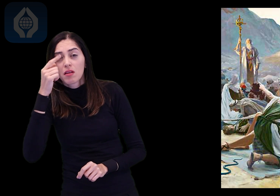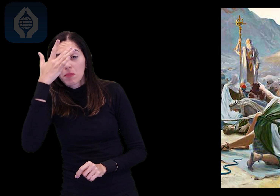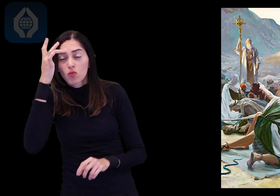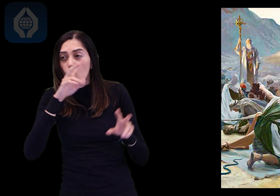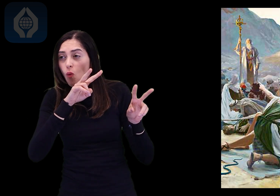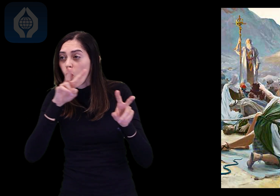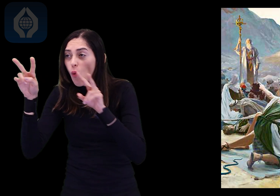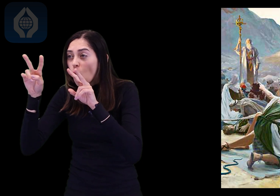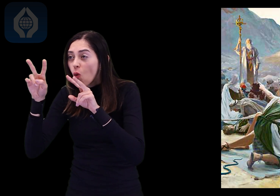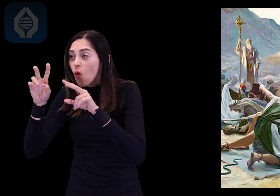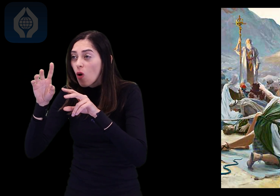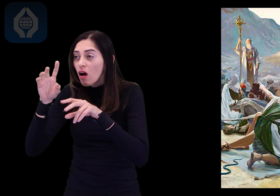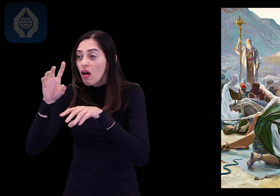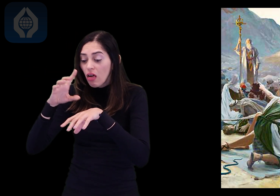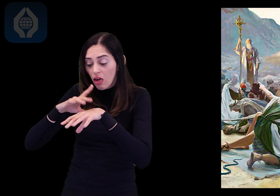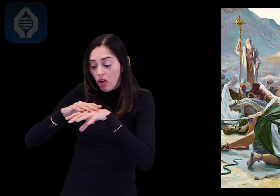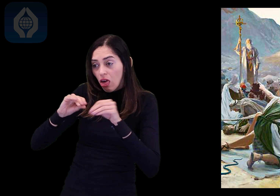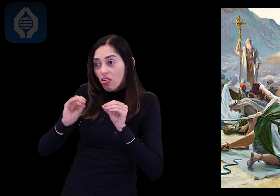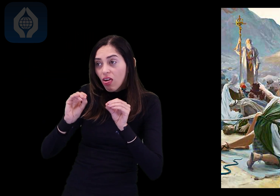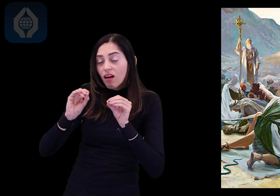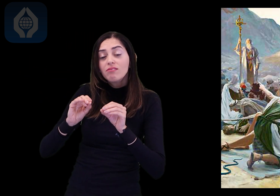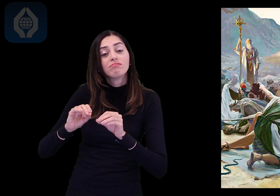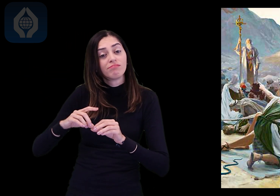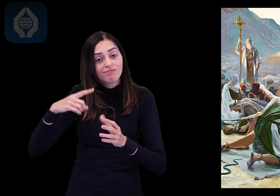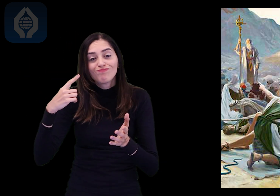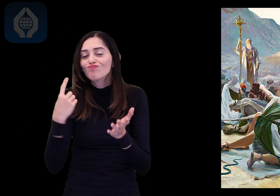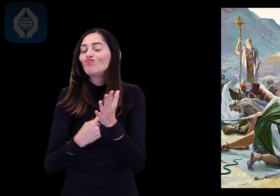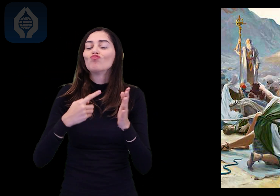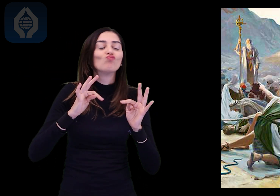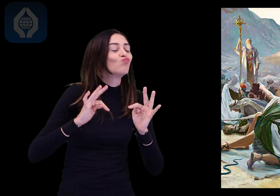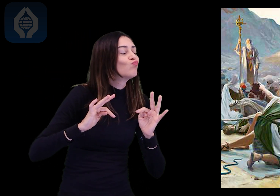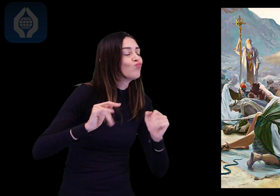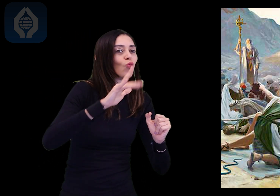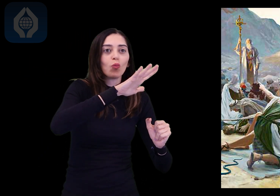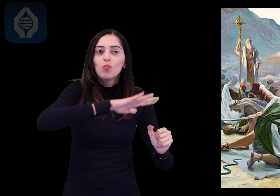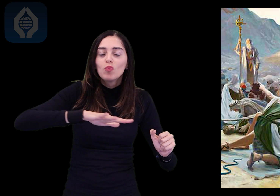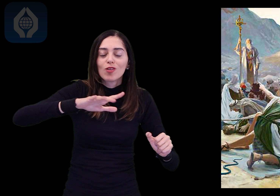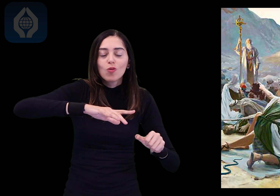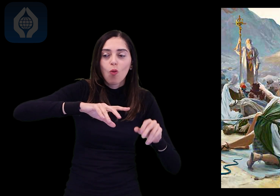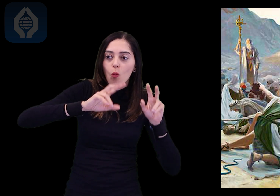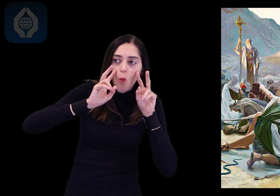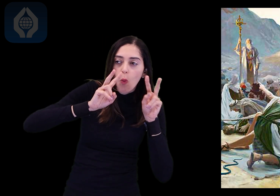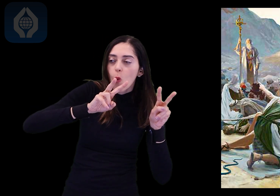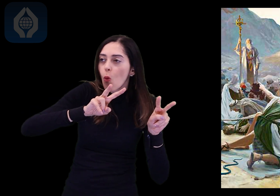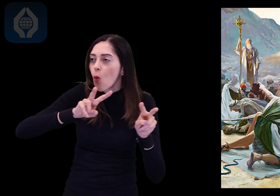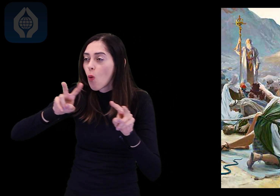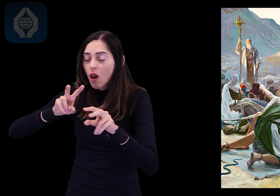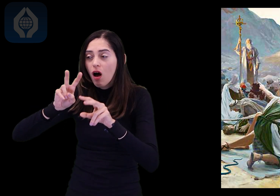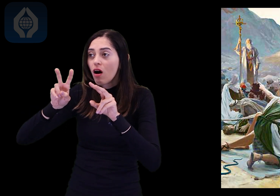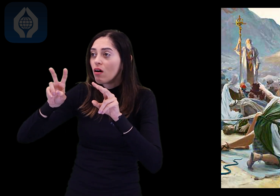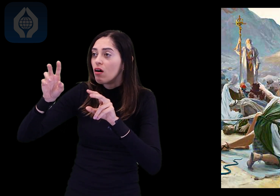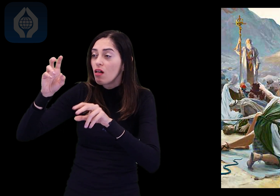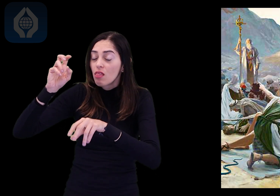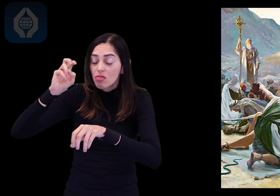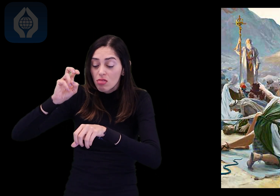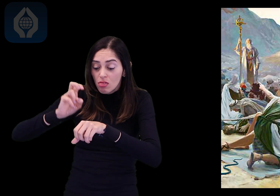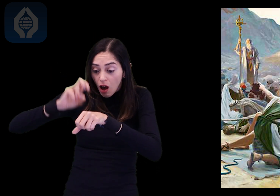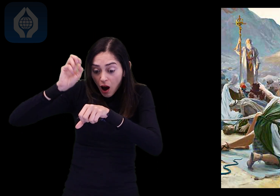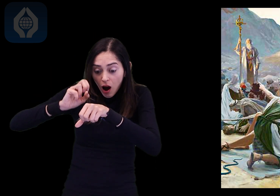mas o Senhor não o curou? Não. Deus sempre cumpre suas promessas. Todos os que olhavam eram imediatamente curados